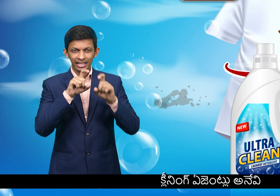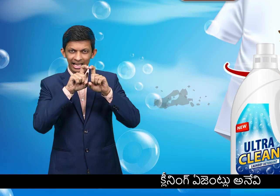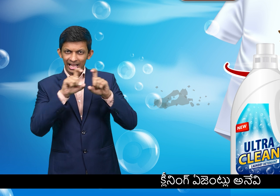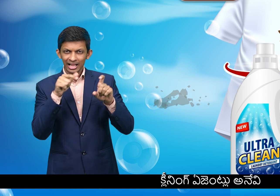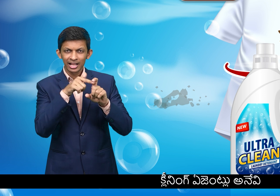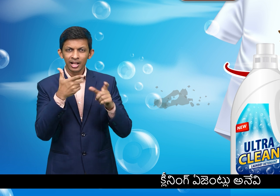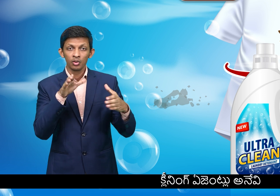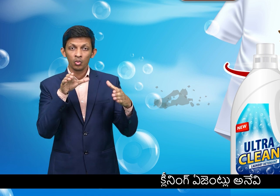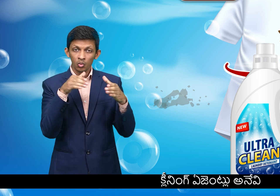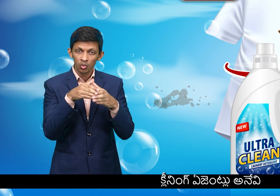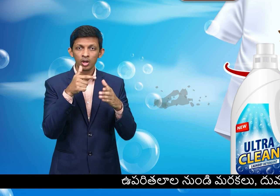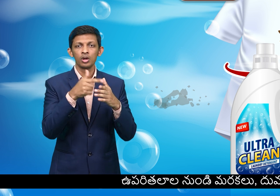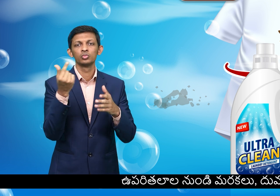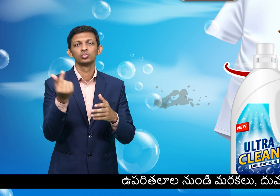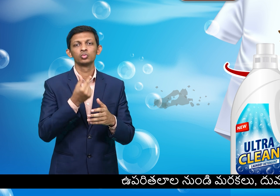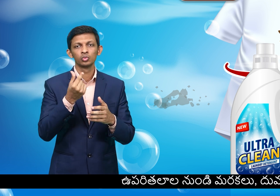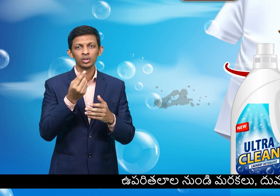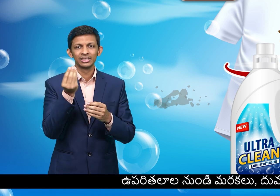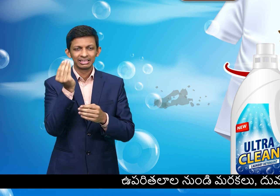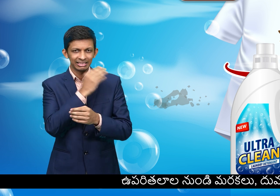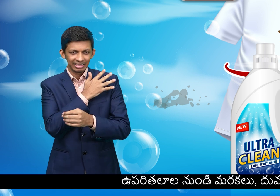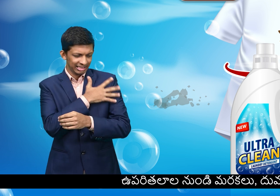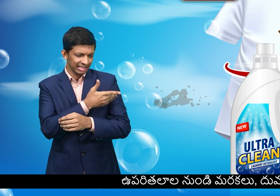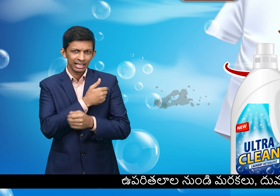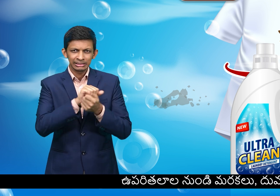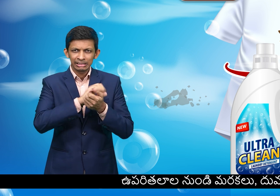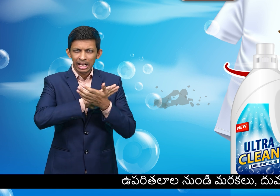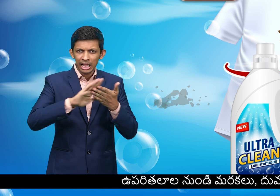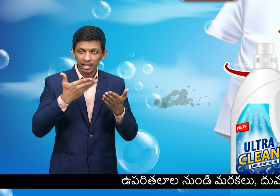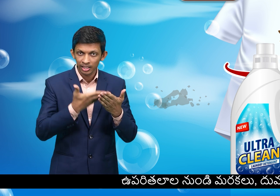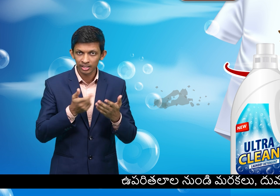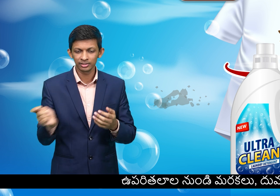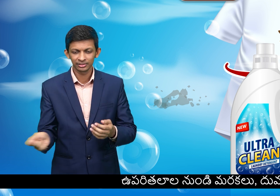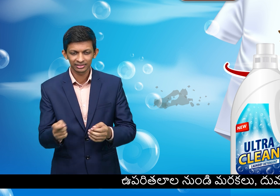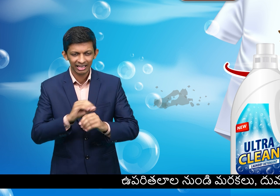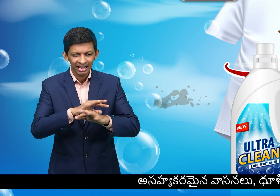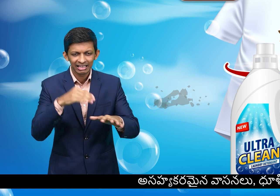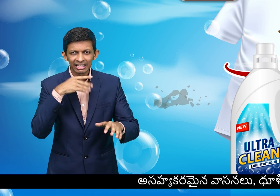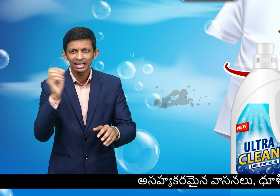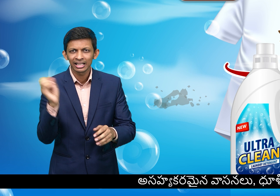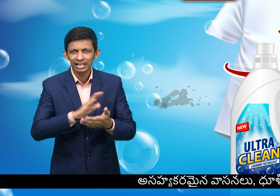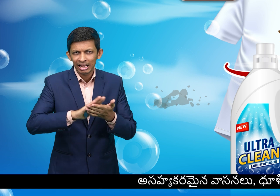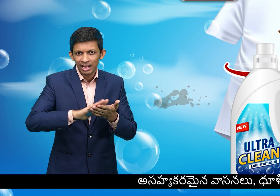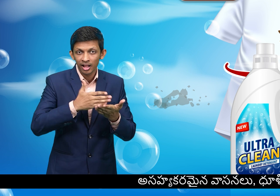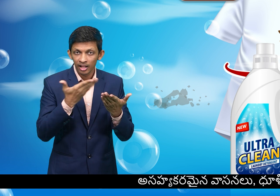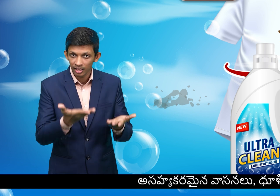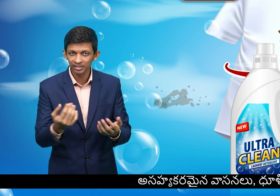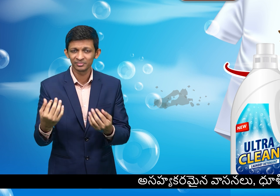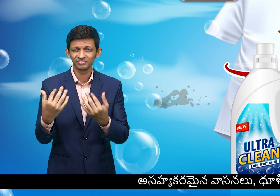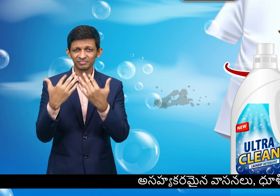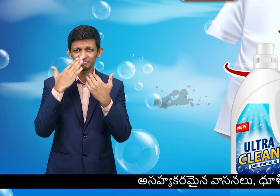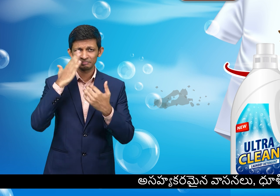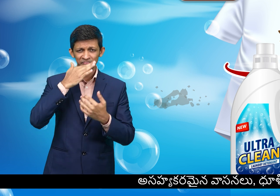క్లీనింగ్ ఏజెంట్లు అనేవి ఉపరితలాల నుండి మరకలు, దుమ్ము, అసహ్యకరమైన